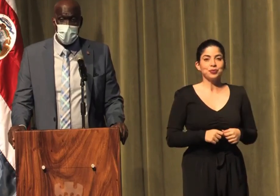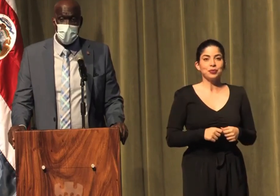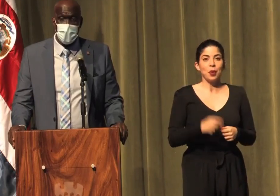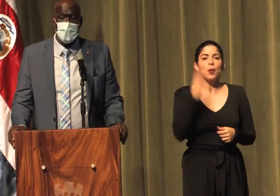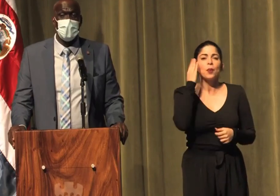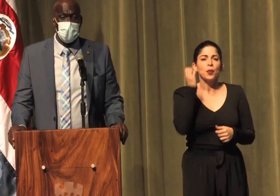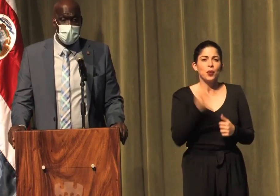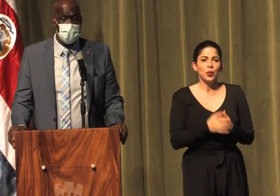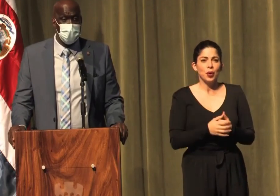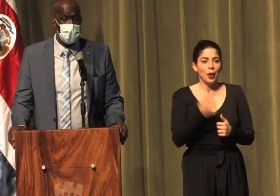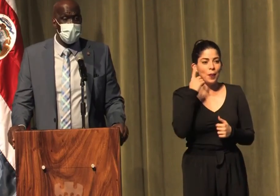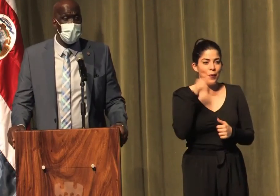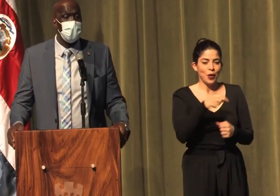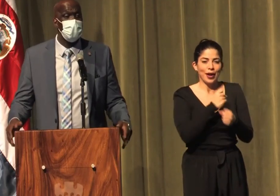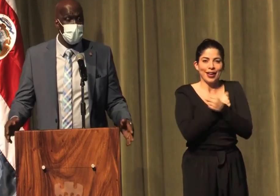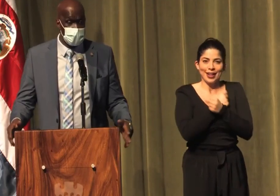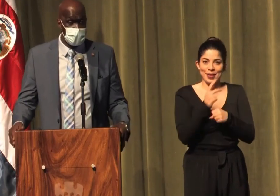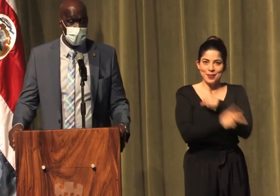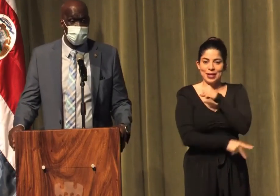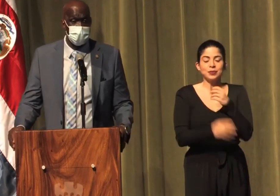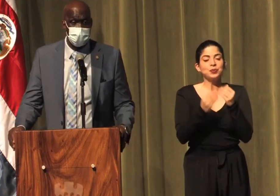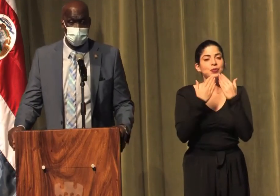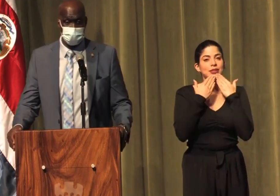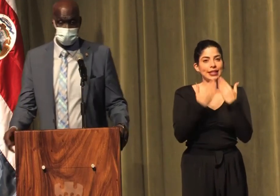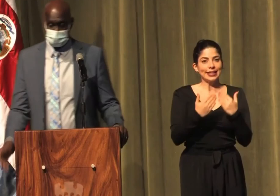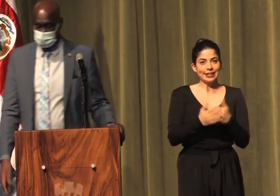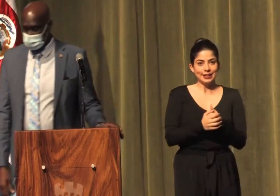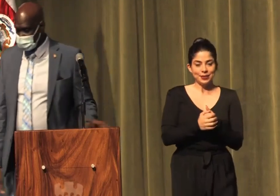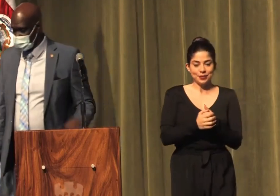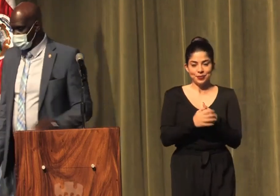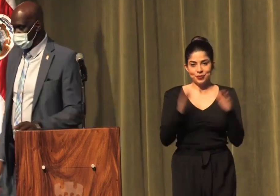esta querida patria. Muchas gracias.